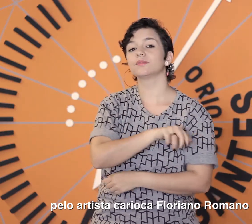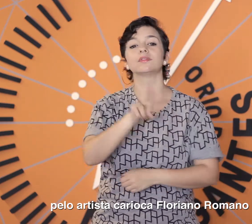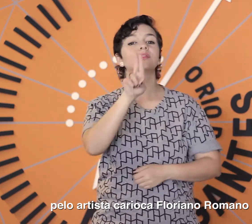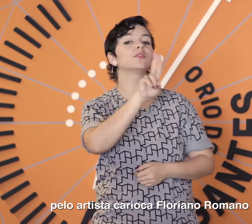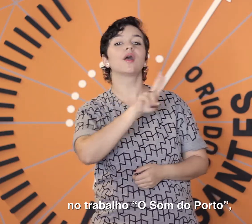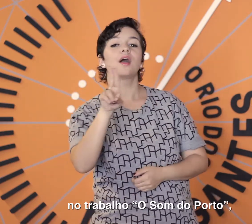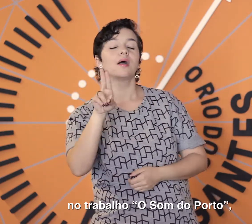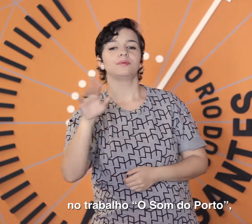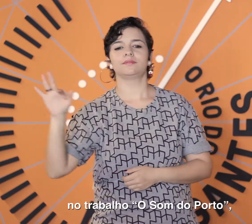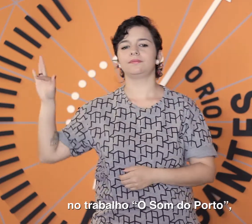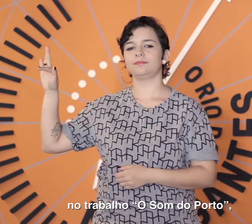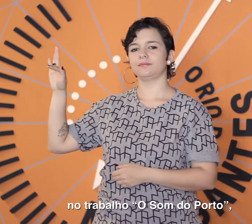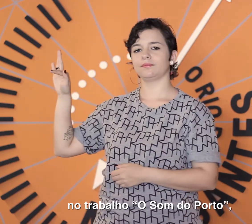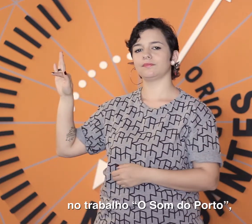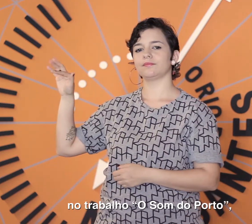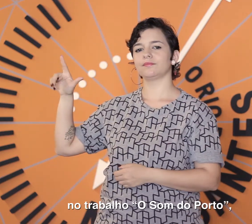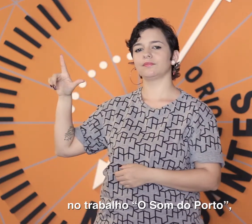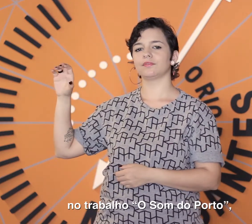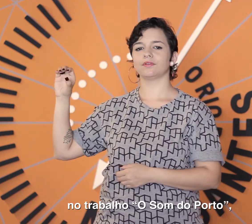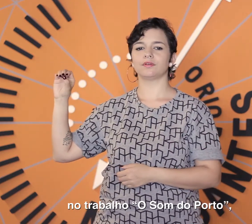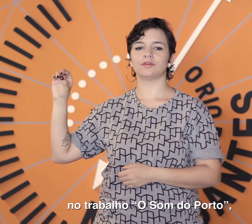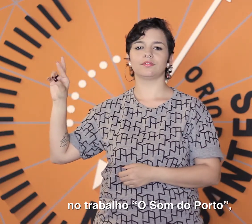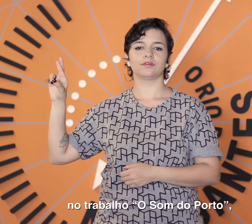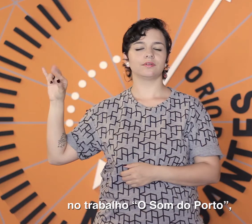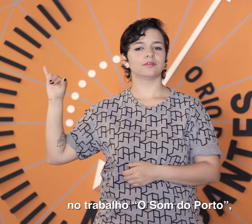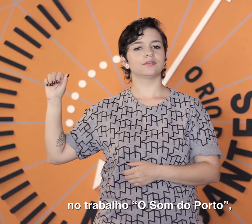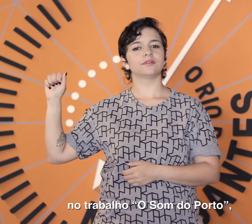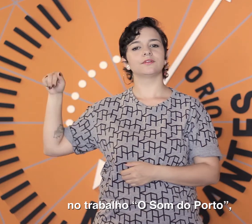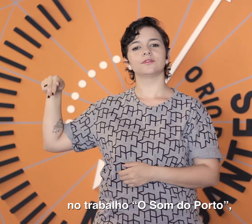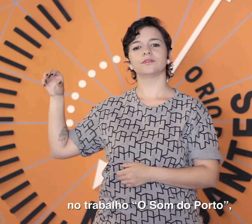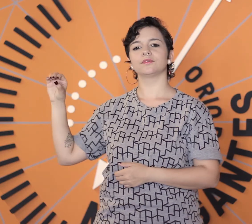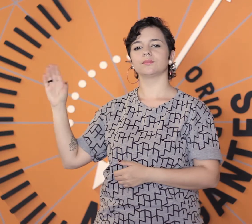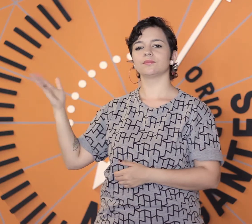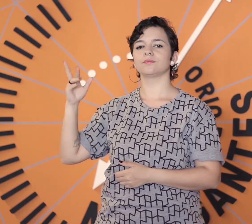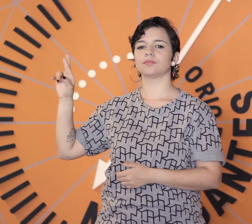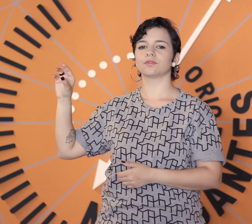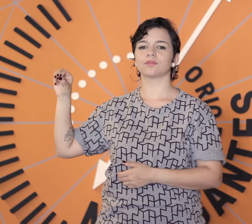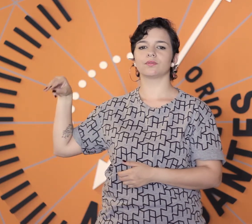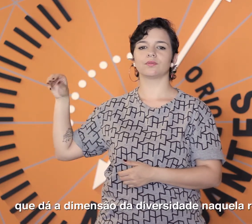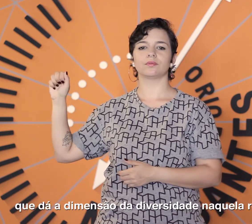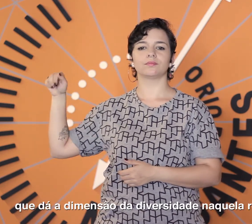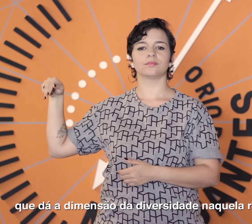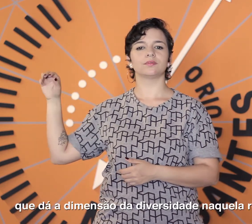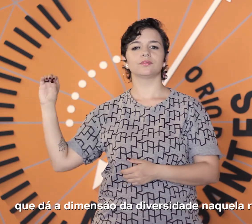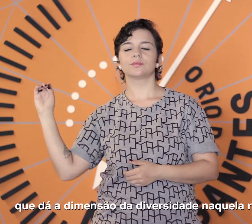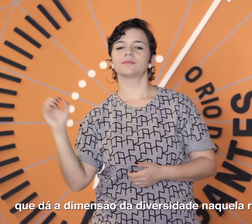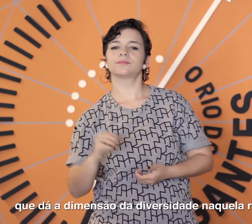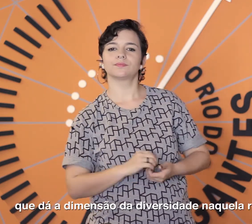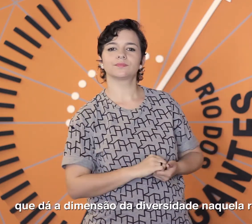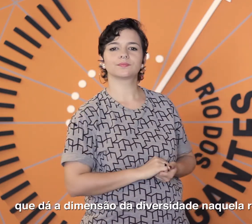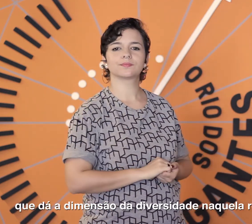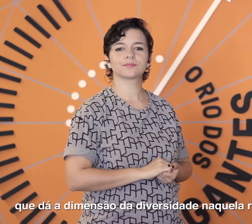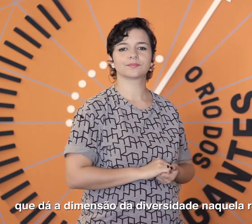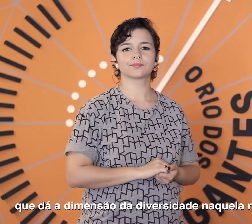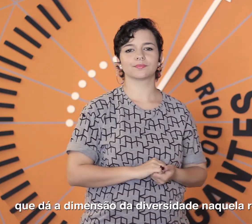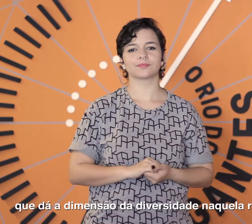Romano no trabalho O Som do Porto, que dá a dimensão da diversidade